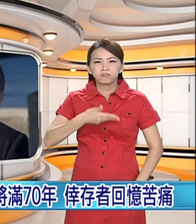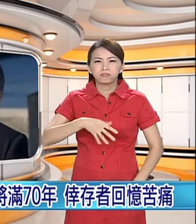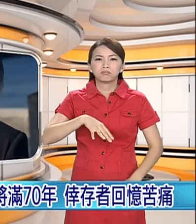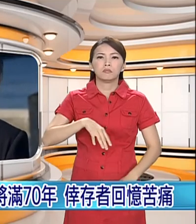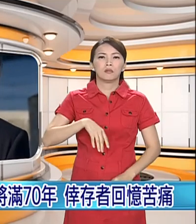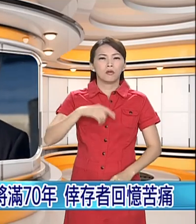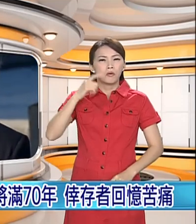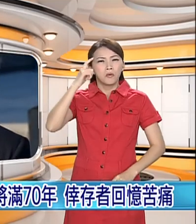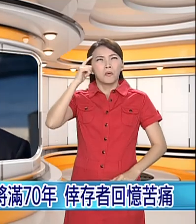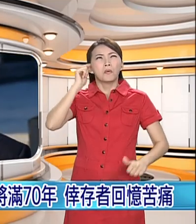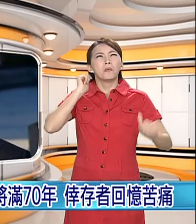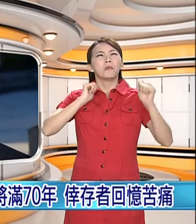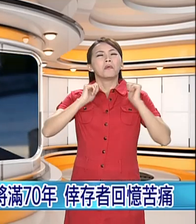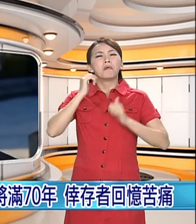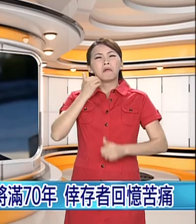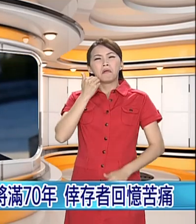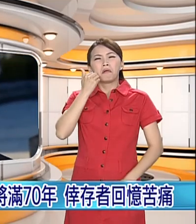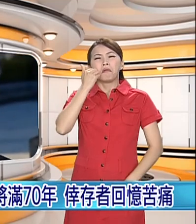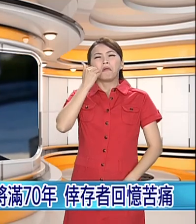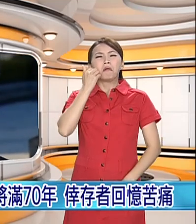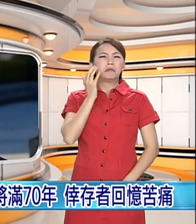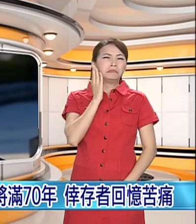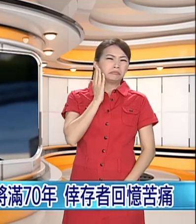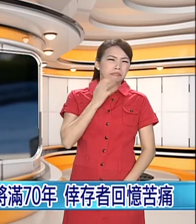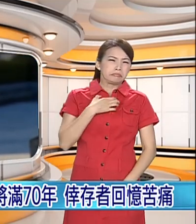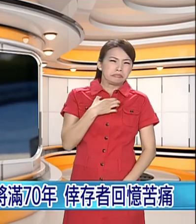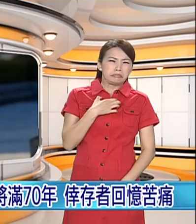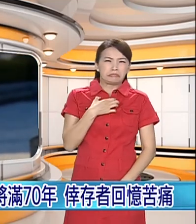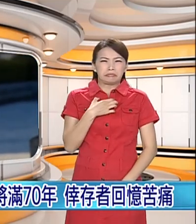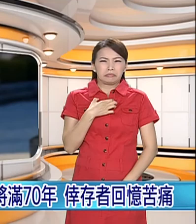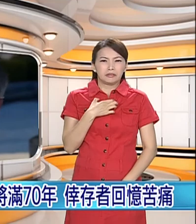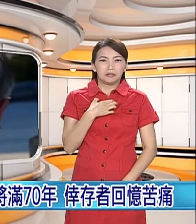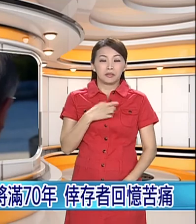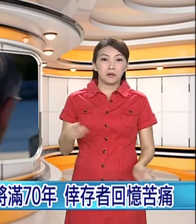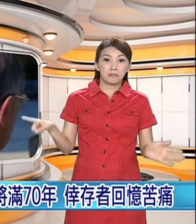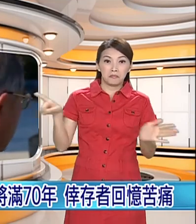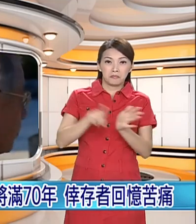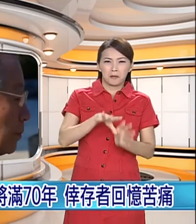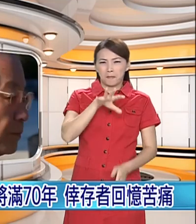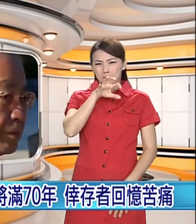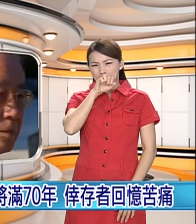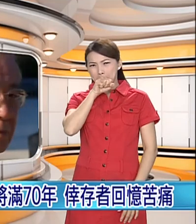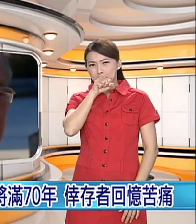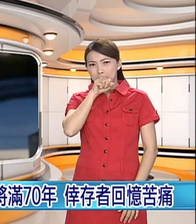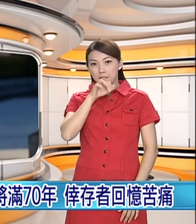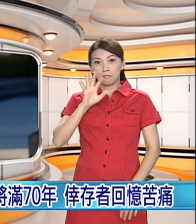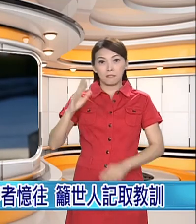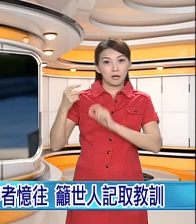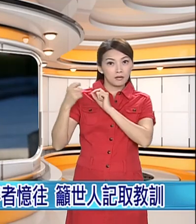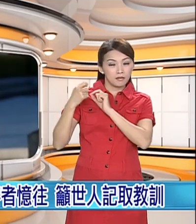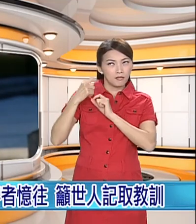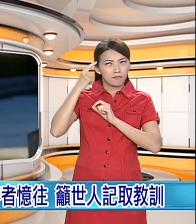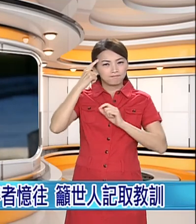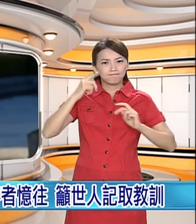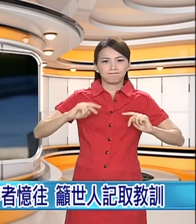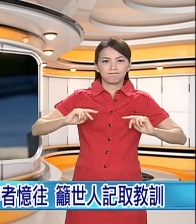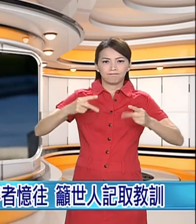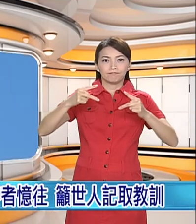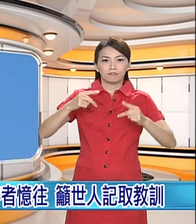年事已高。这些人因为回忆太痛苦，因此绝口不提。但最近他们态